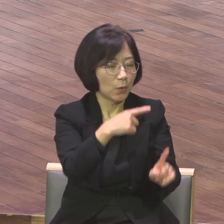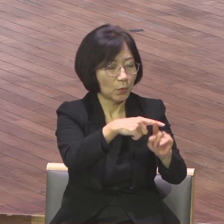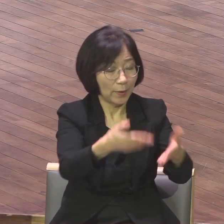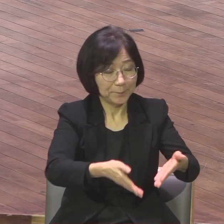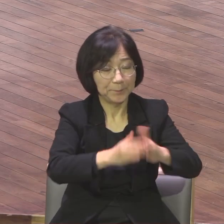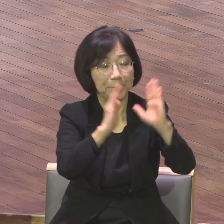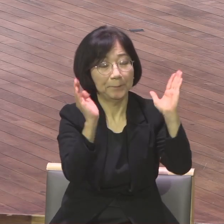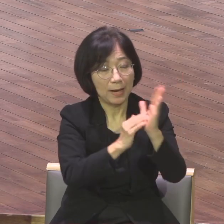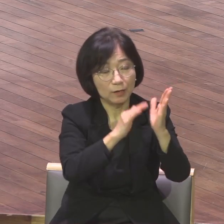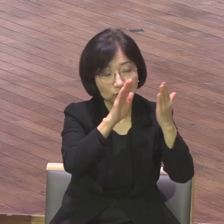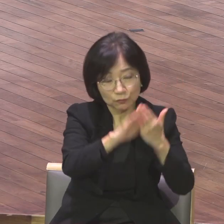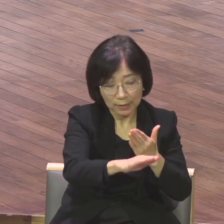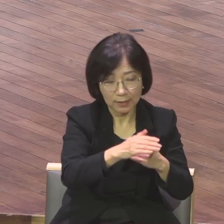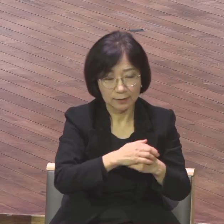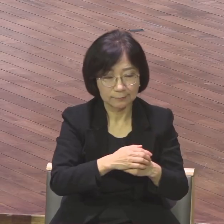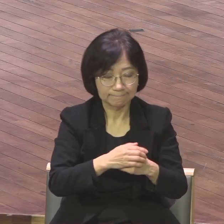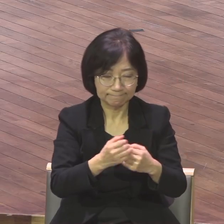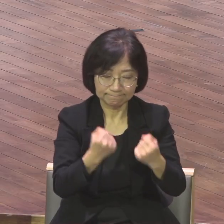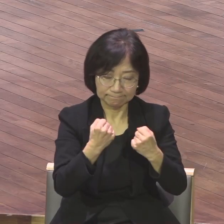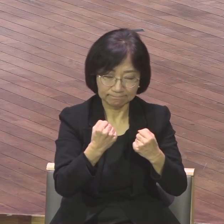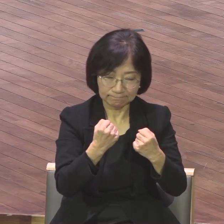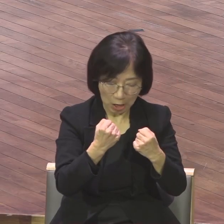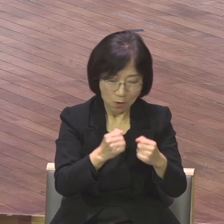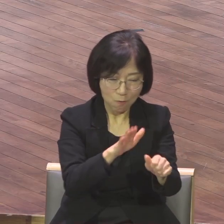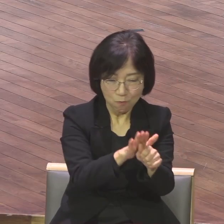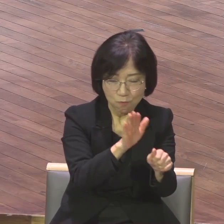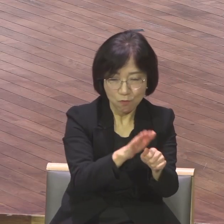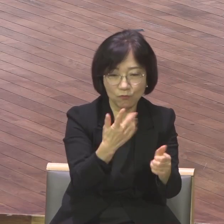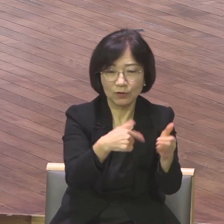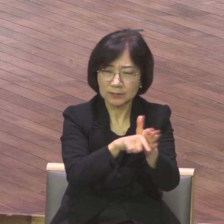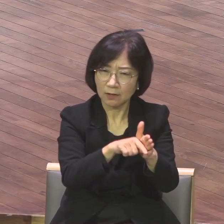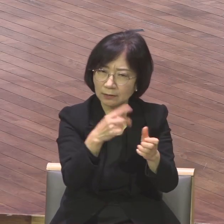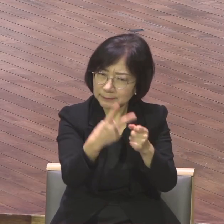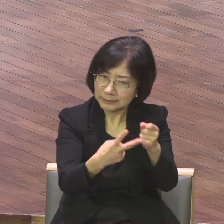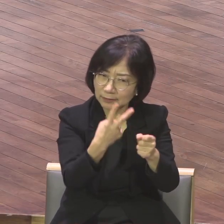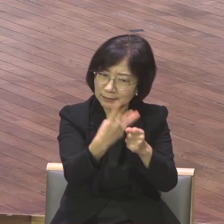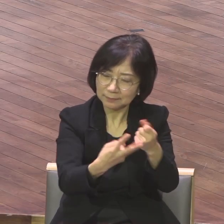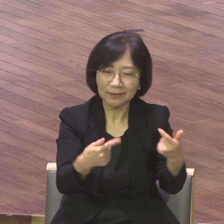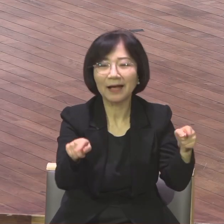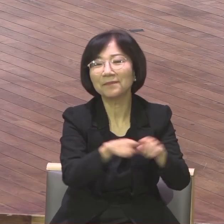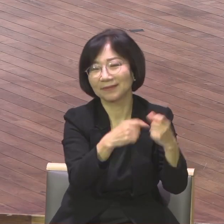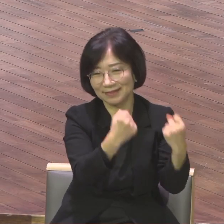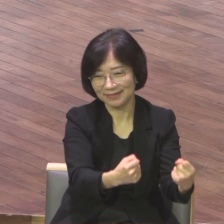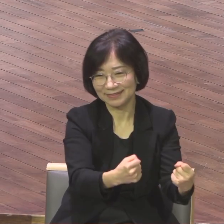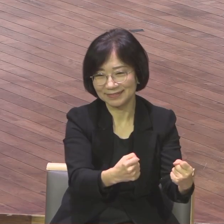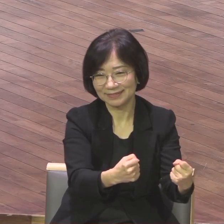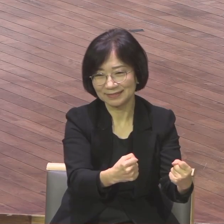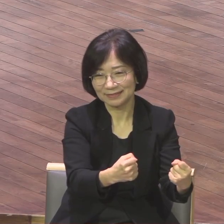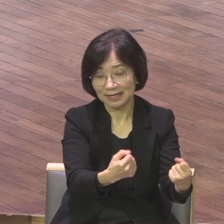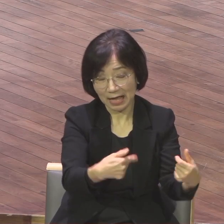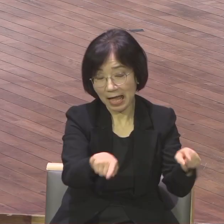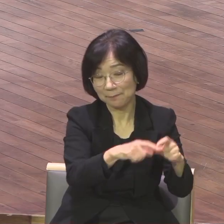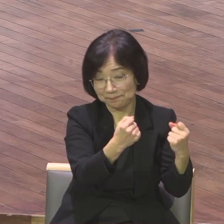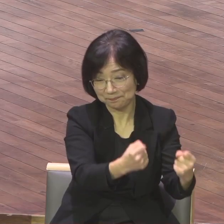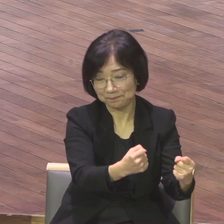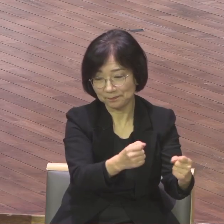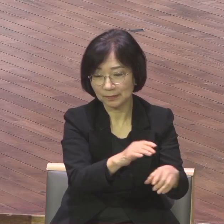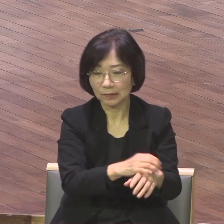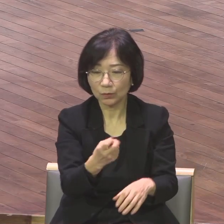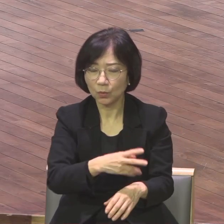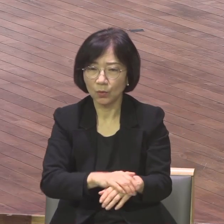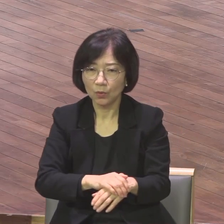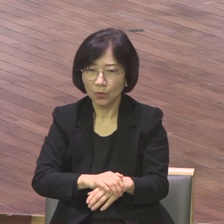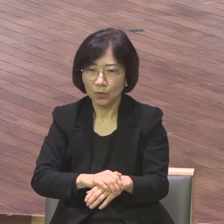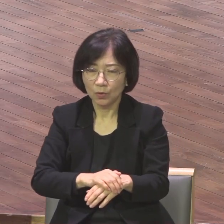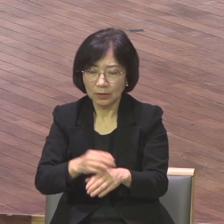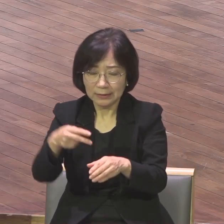설 수 있도록 어떤 때는 오랫동안 2년 3년 동안 함께 있기도 하고 대산역과 지역 같은 것은